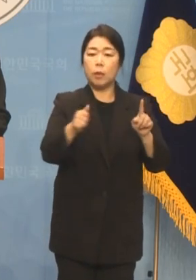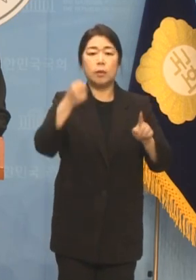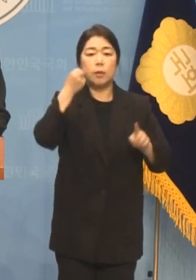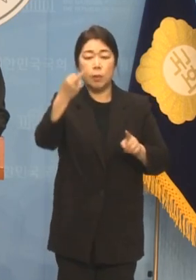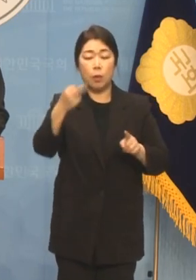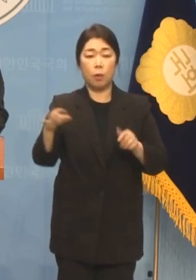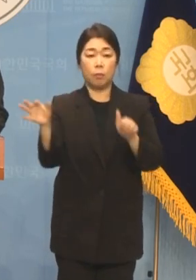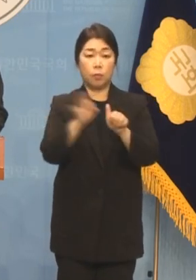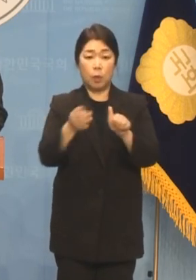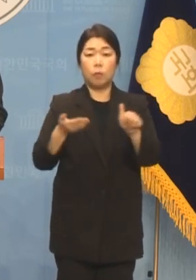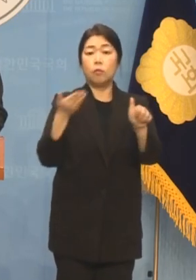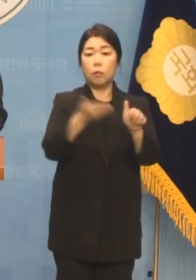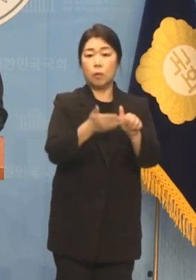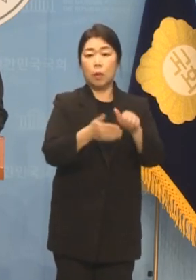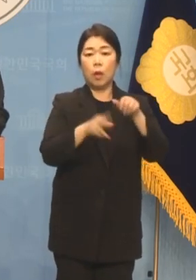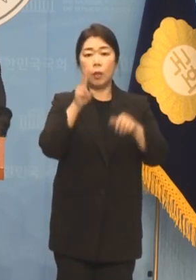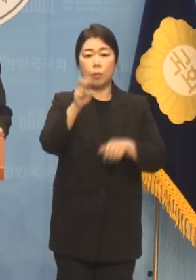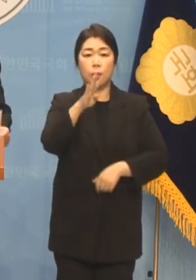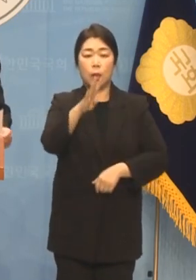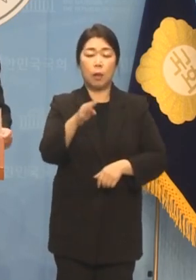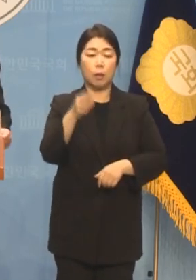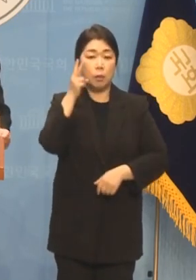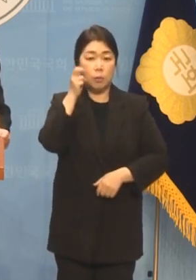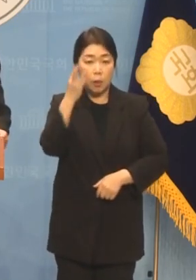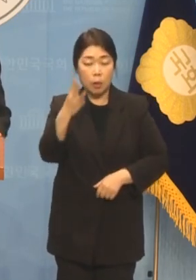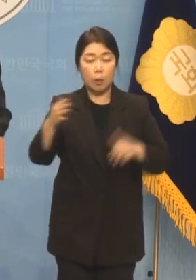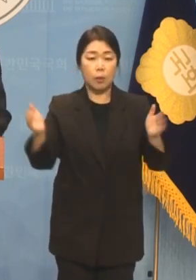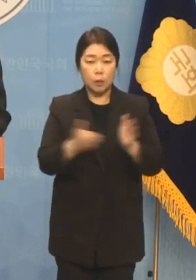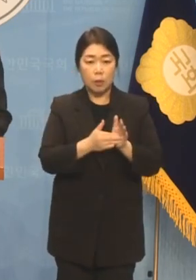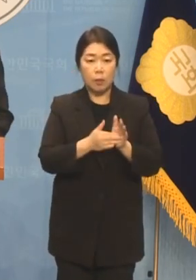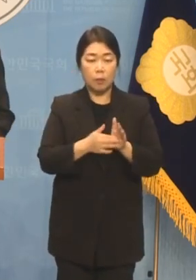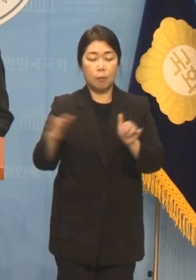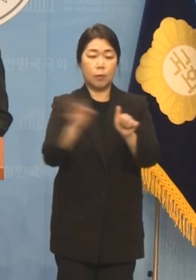12개월을 최대 24개월까지